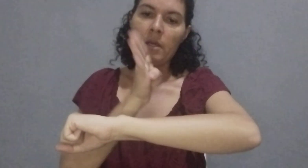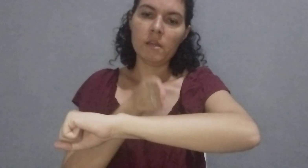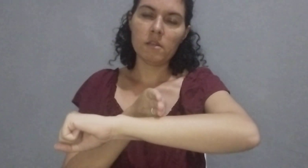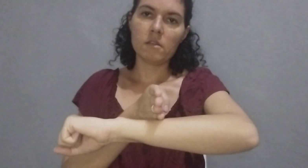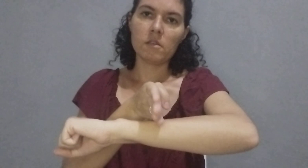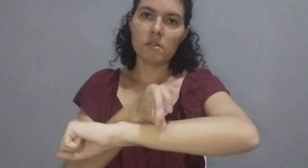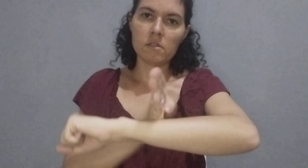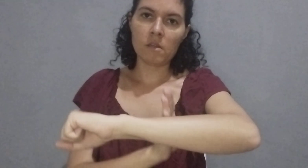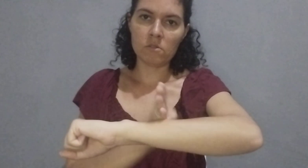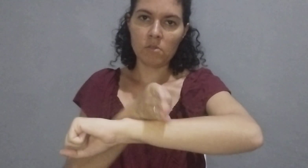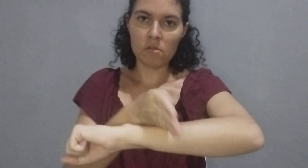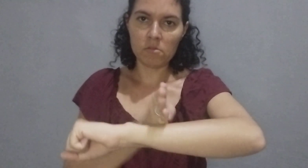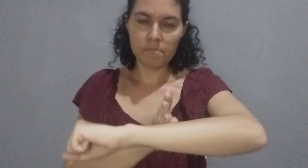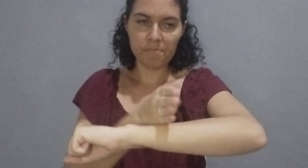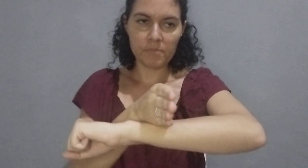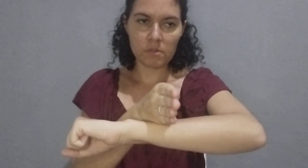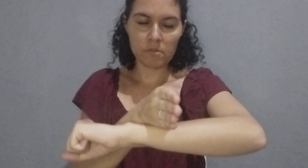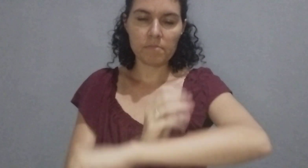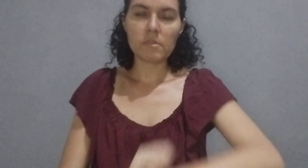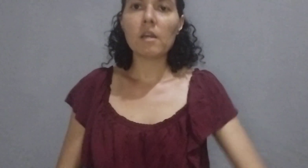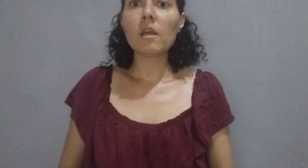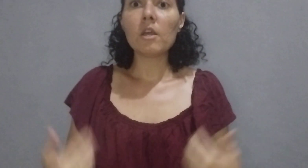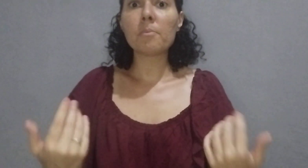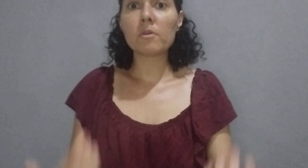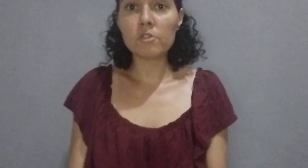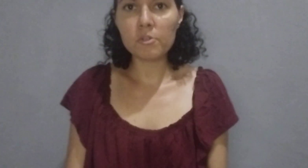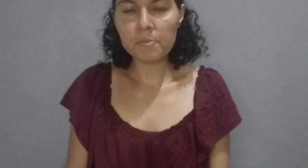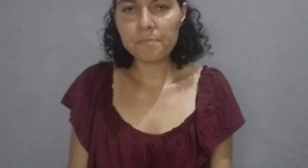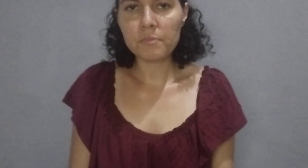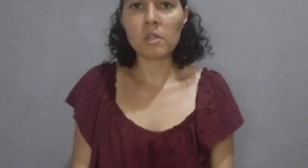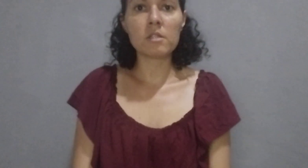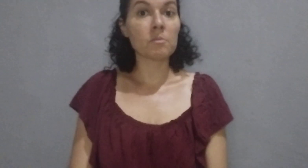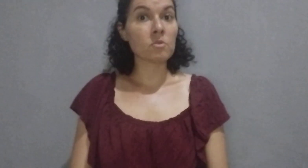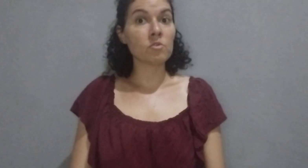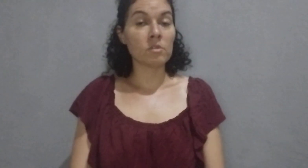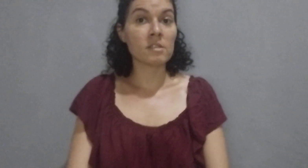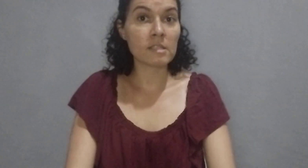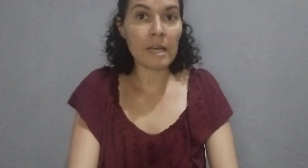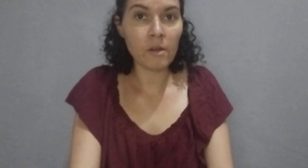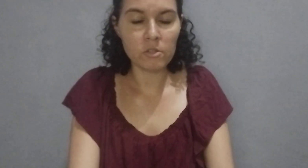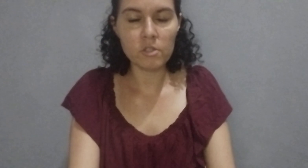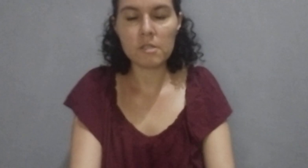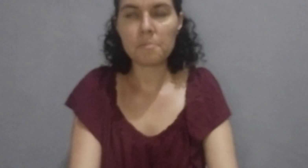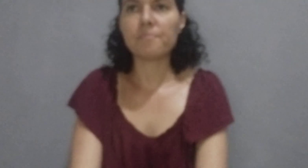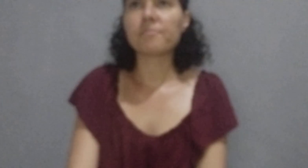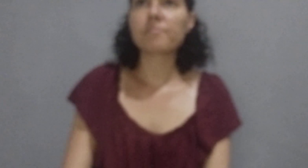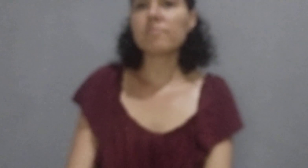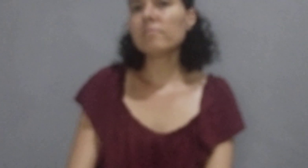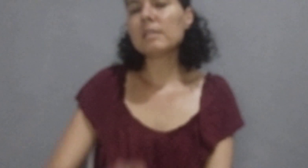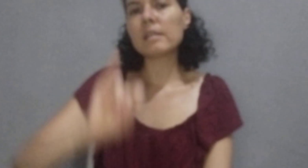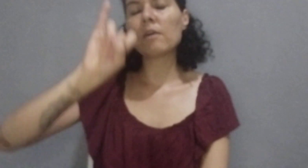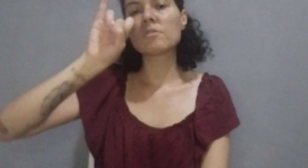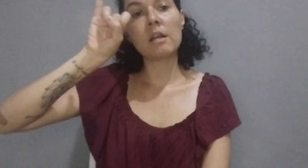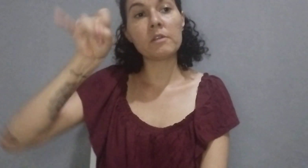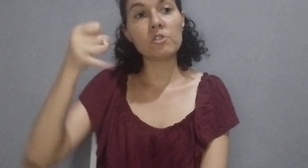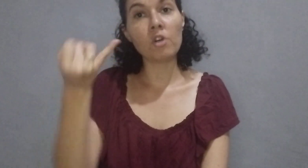B, cerrando algo. E por último, nós temos o Judas Iscariotes, que é o sinal em